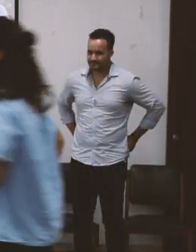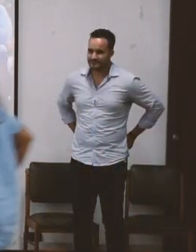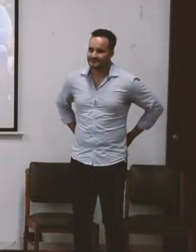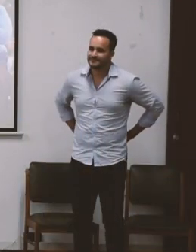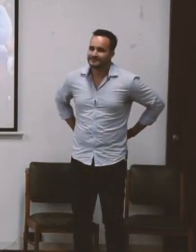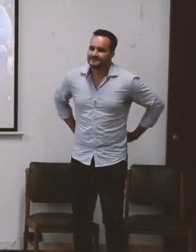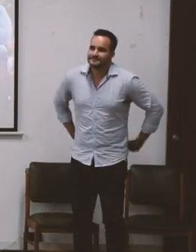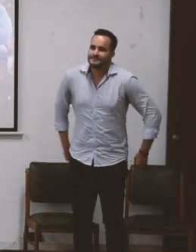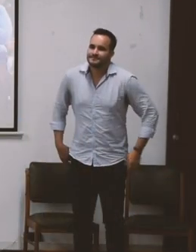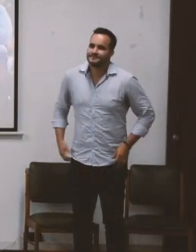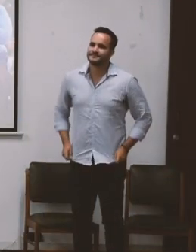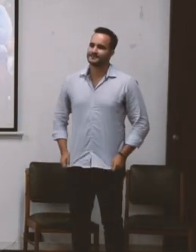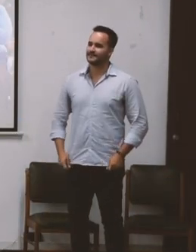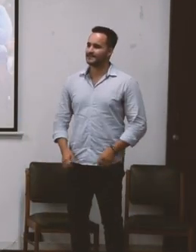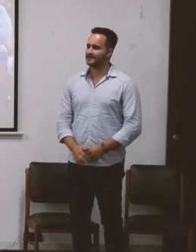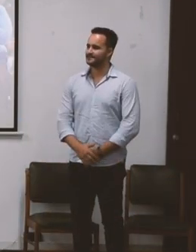Bueno, no sé, te